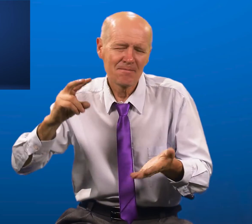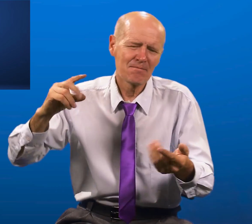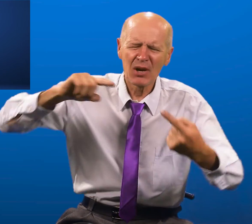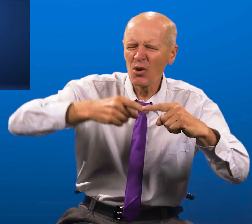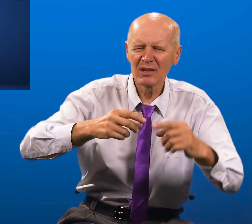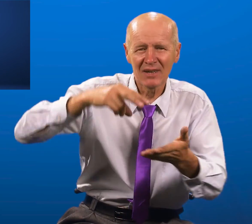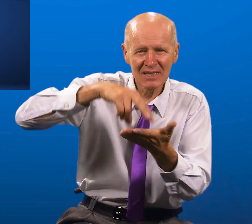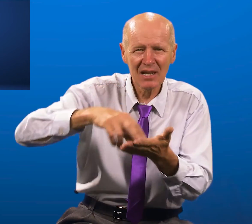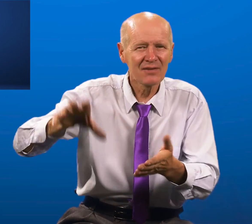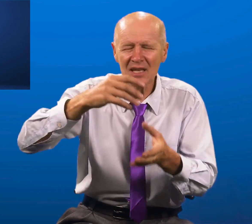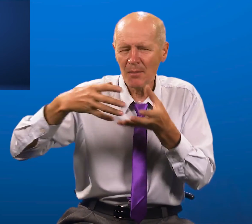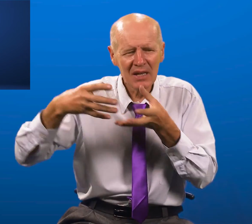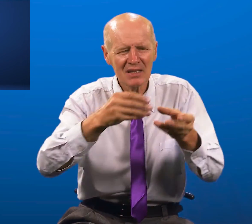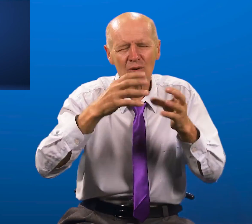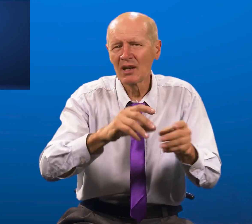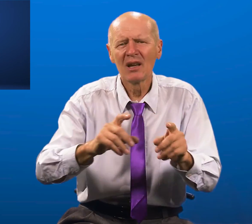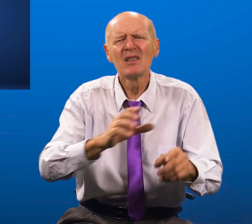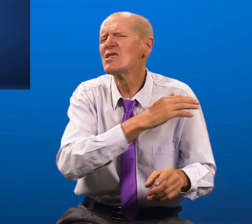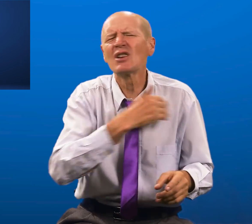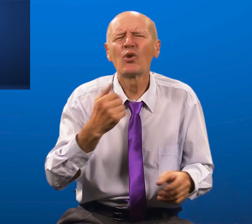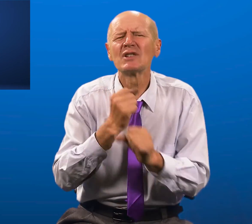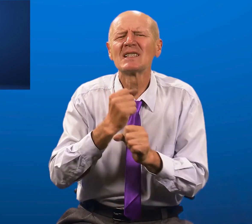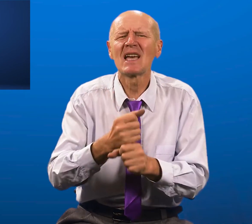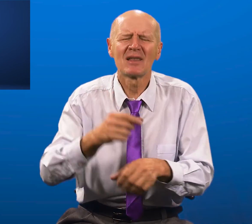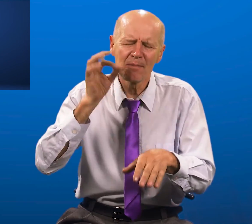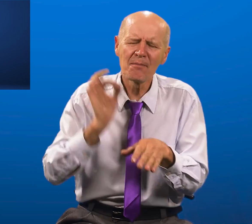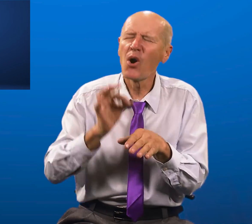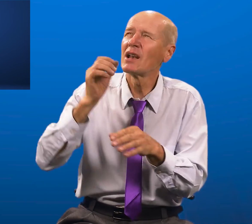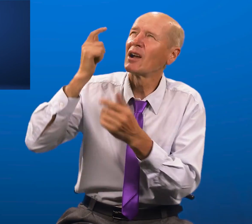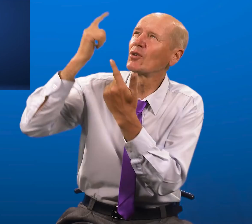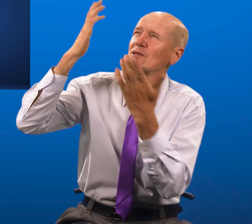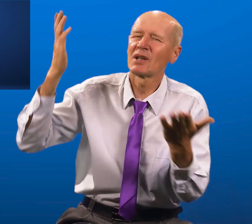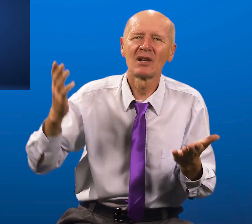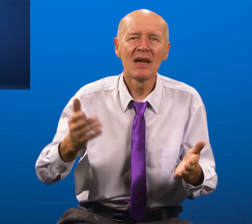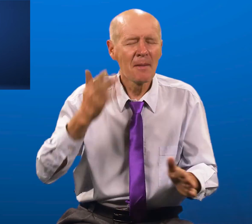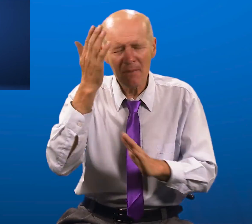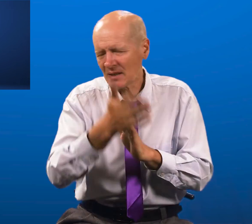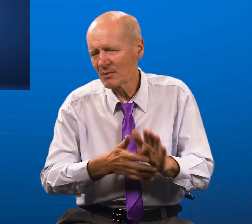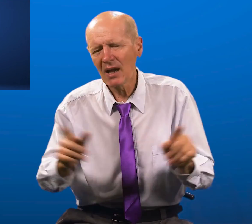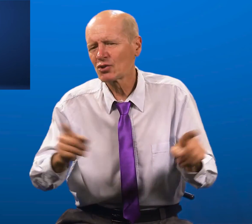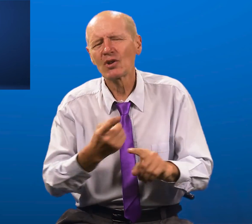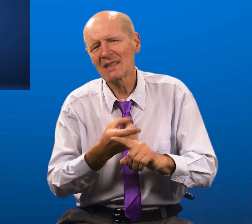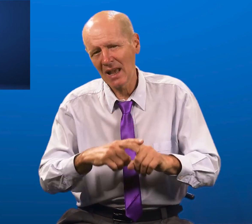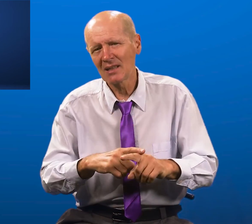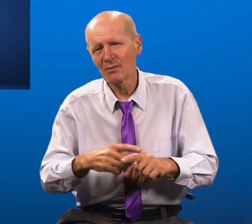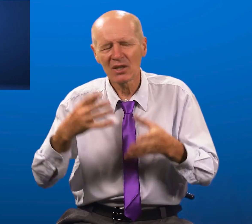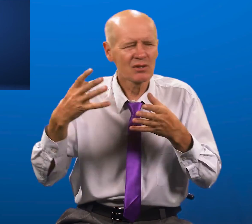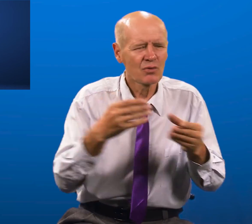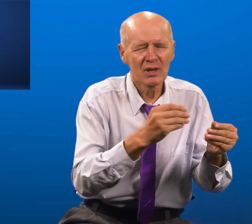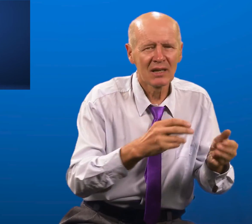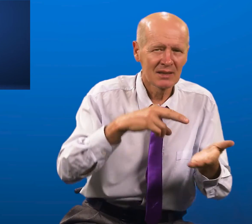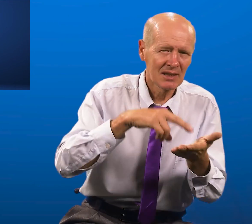он хочет не сделать больно Господу, то если он понимает, что за этим искушением